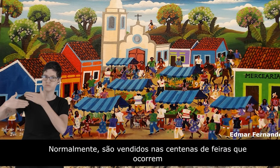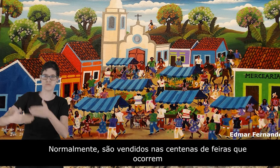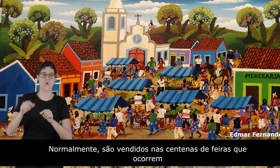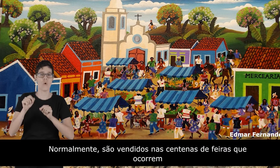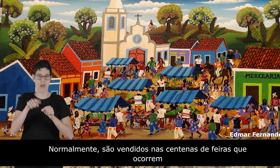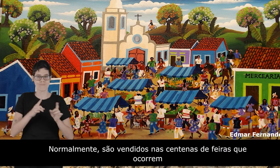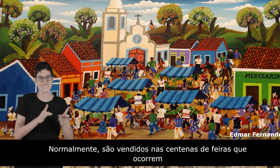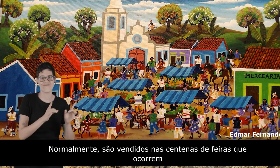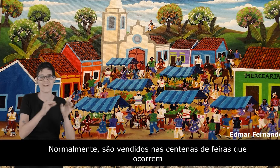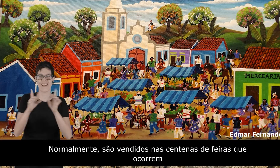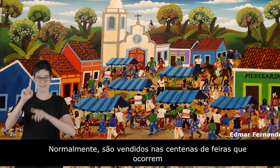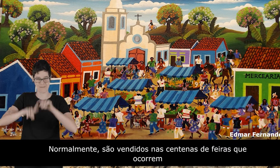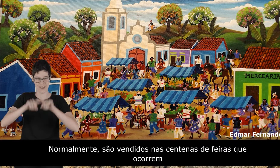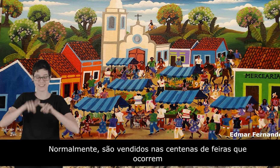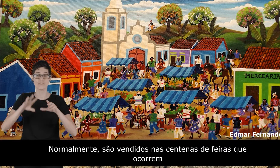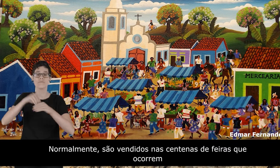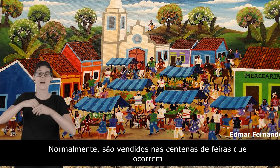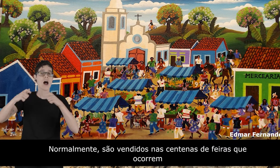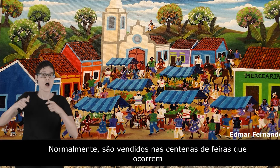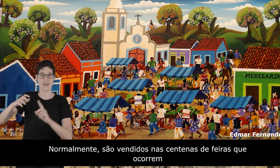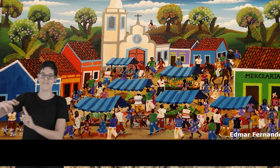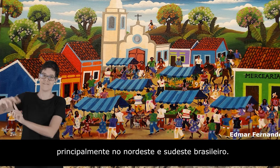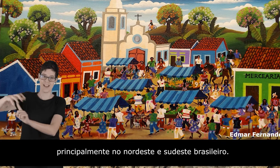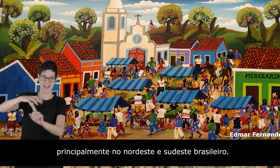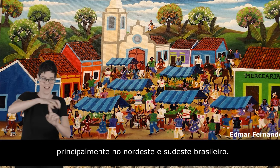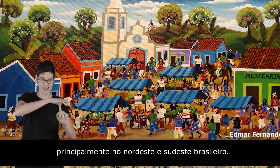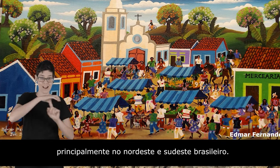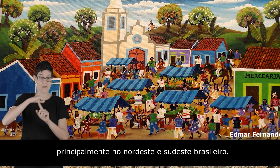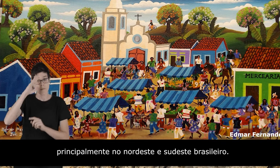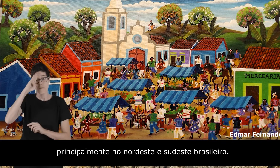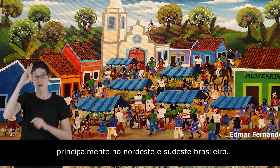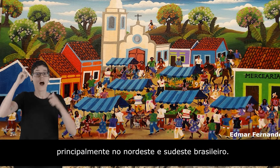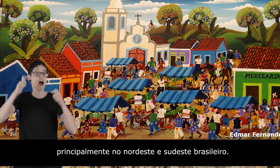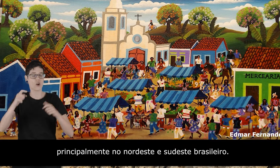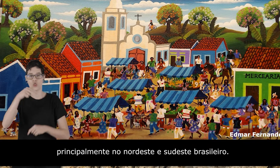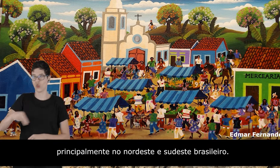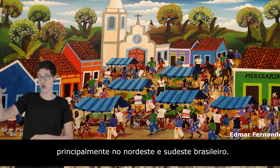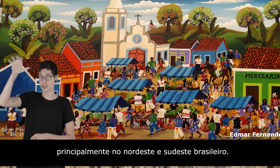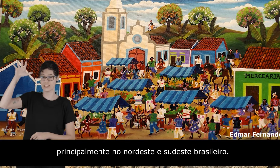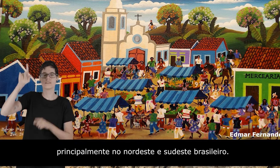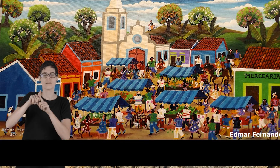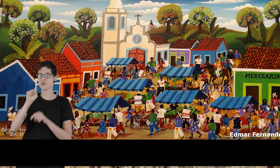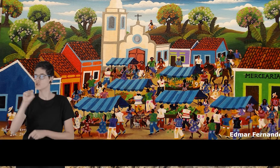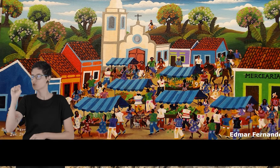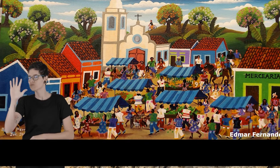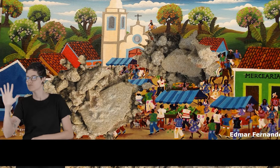Normalmente, são vendidos nas centenas de feiras que ocorrem principalmente no Nordeste e Sudeste brasileiro.